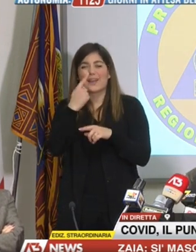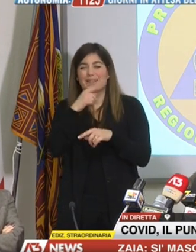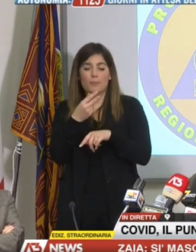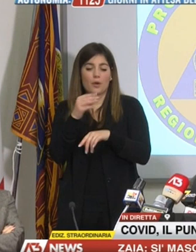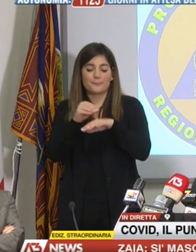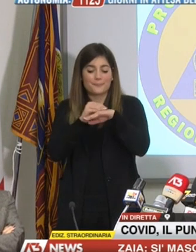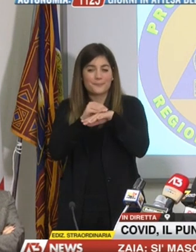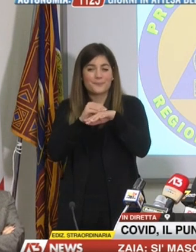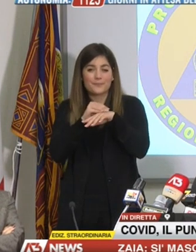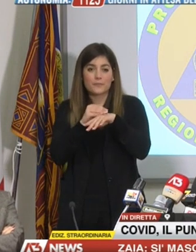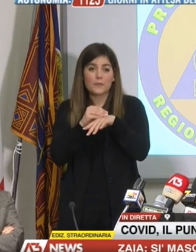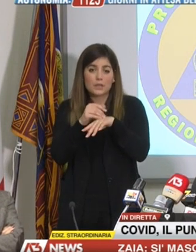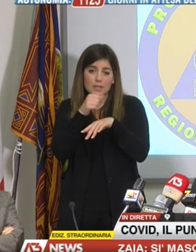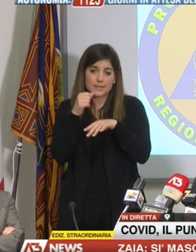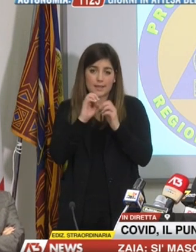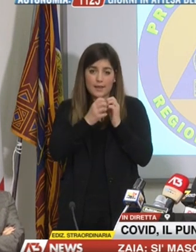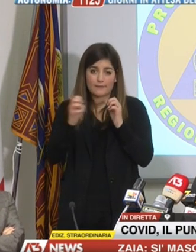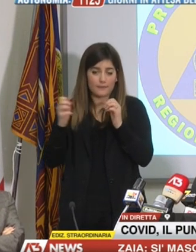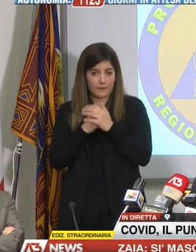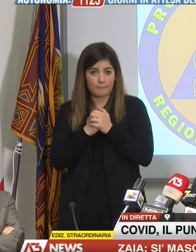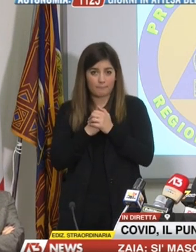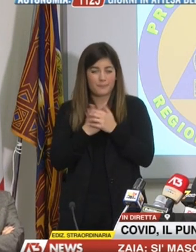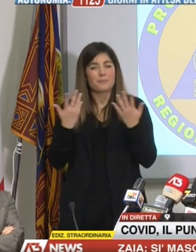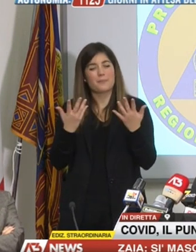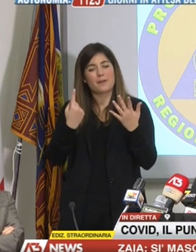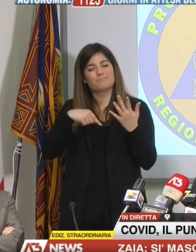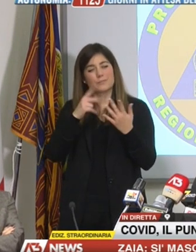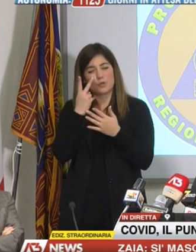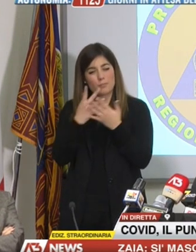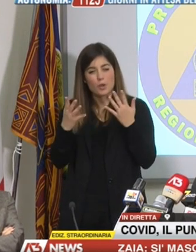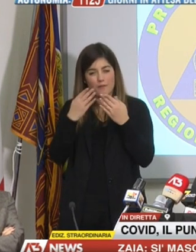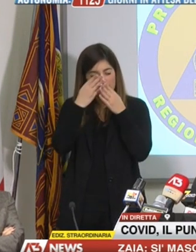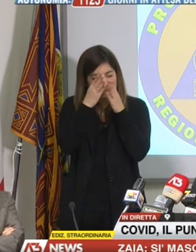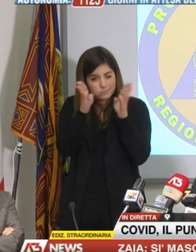Immaginate il mondo, cerchiamo di guardare un po' più avanti, col vaccino.